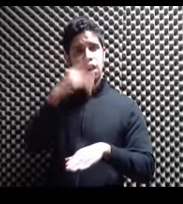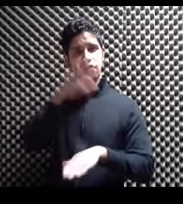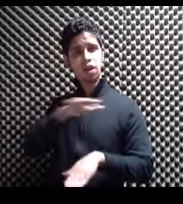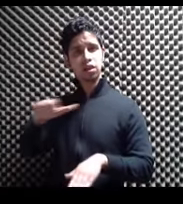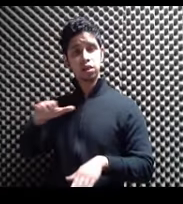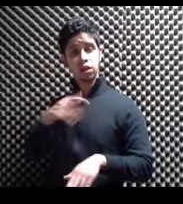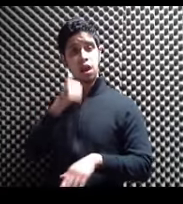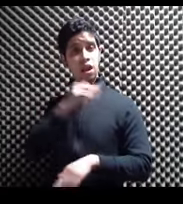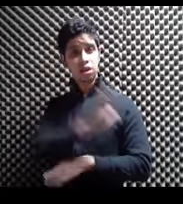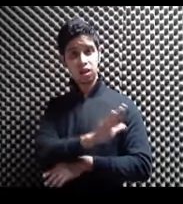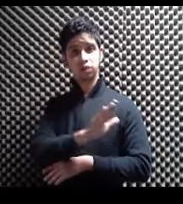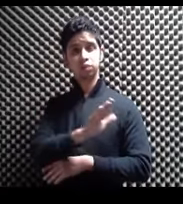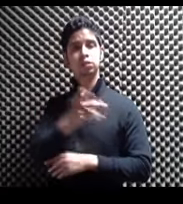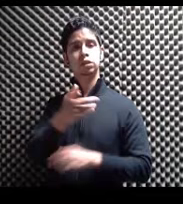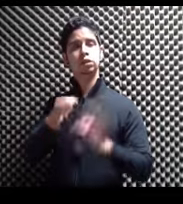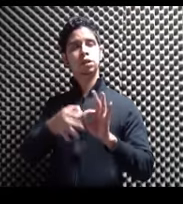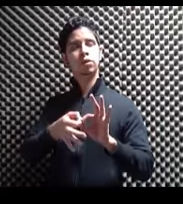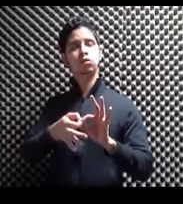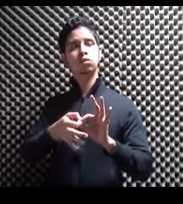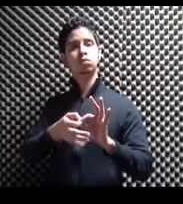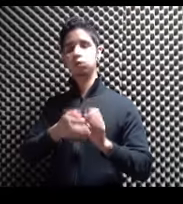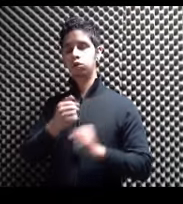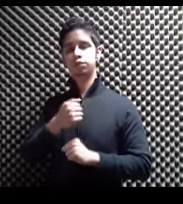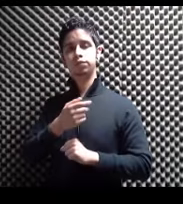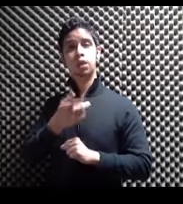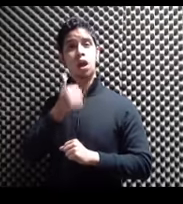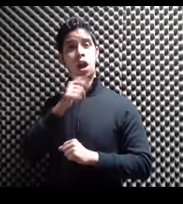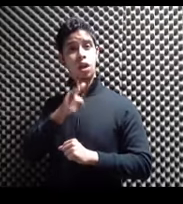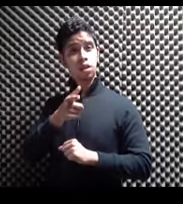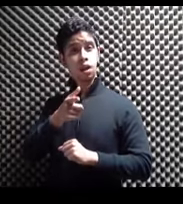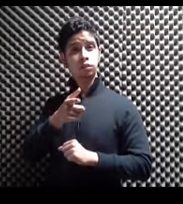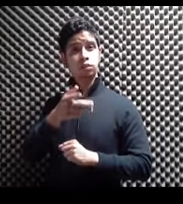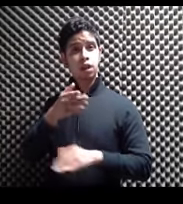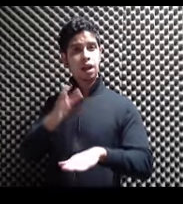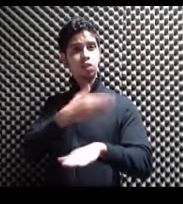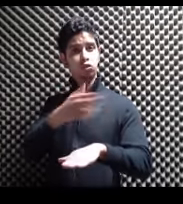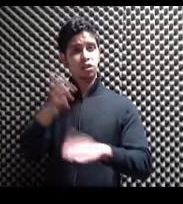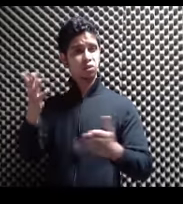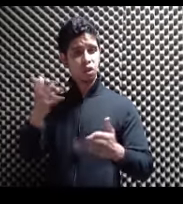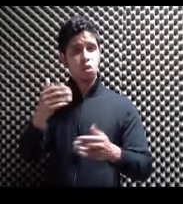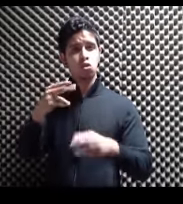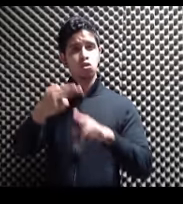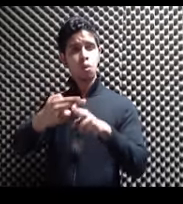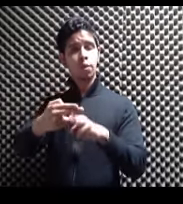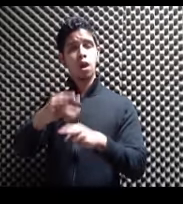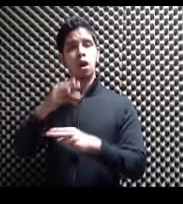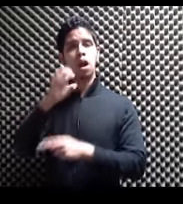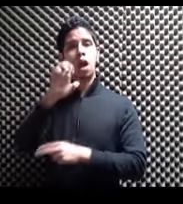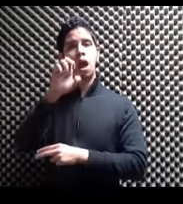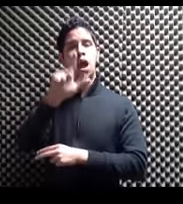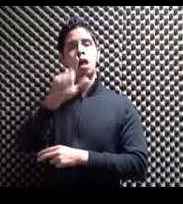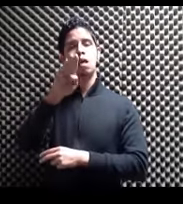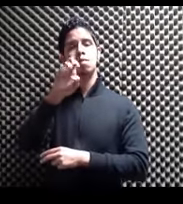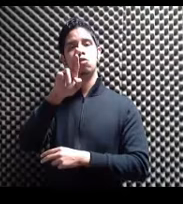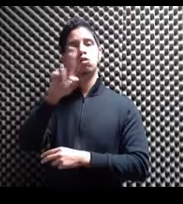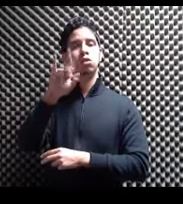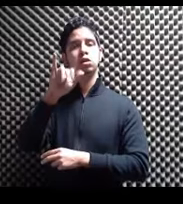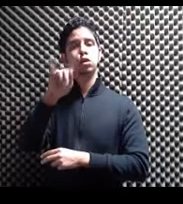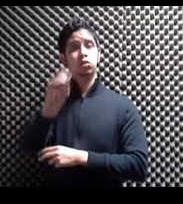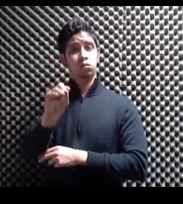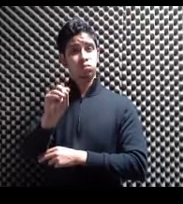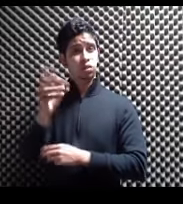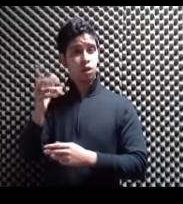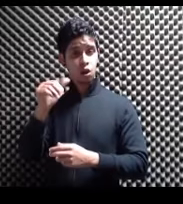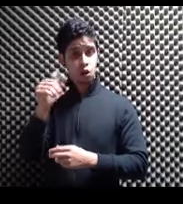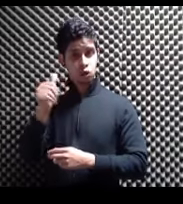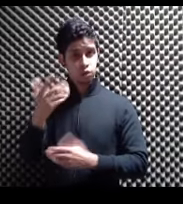una canción que era El Burrito, que era una canción de tema infantil, pero también tuvo otra que era una cumbia, El Orangután.